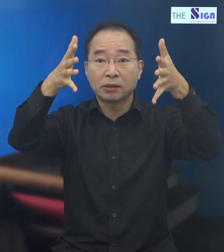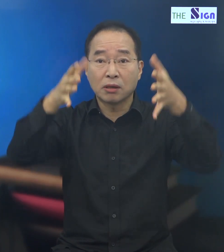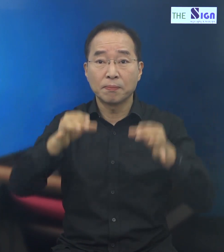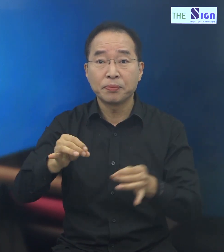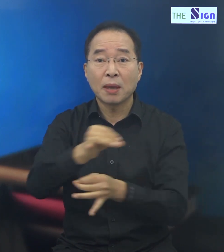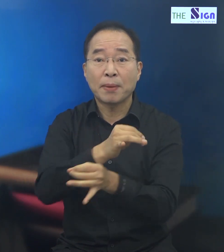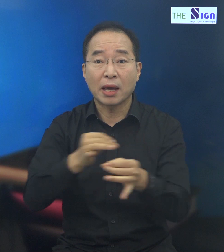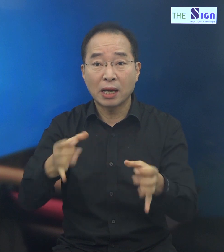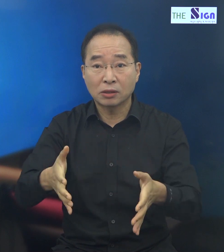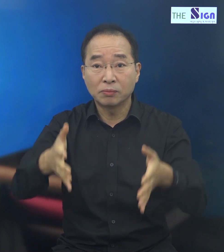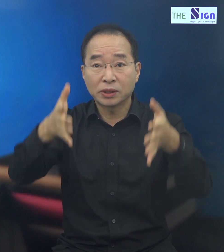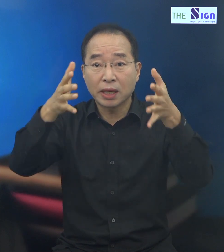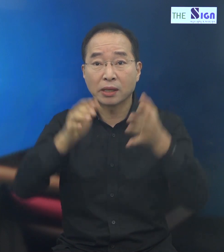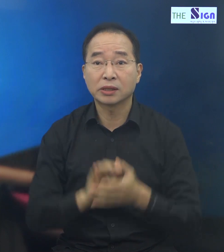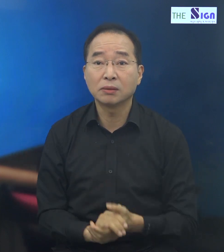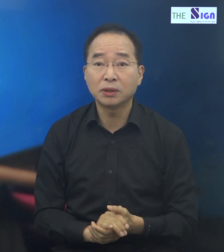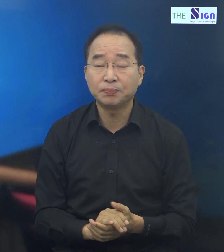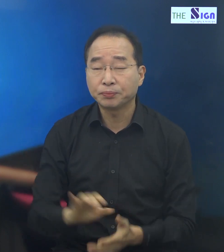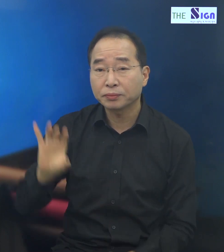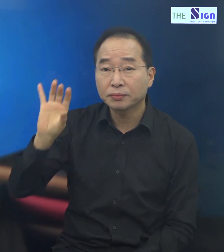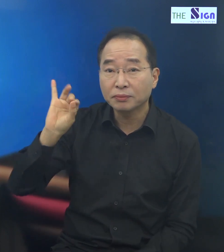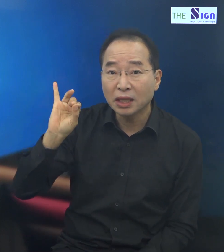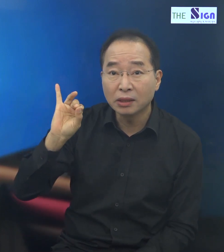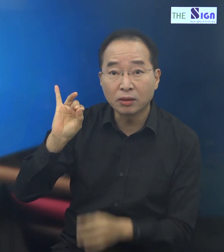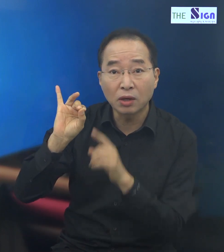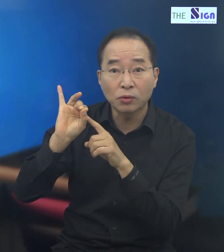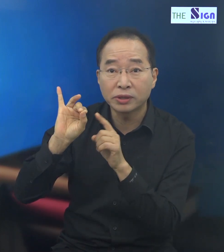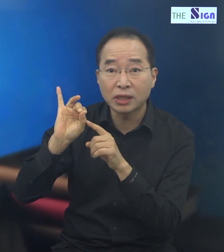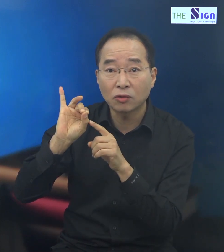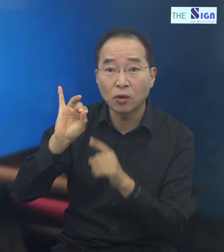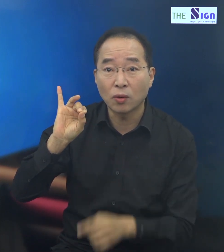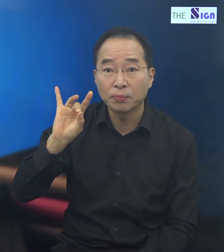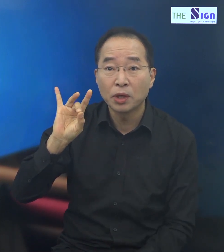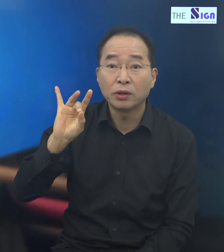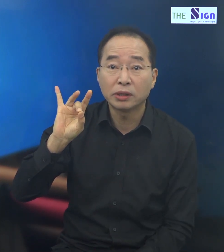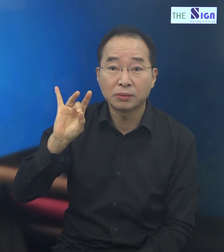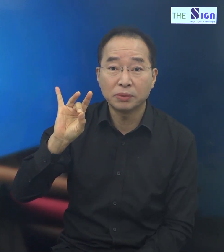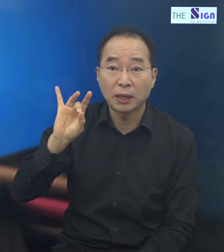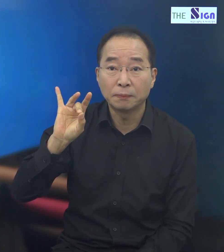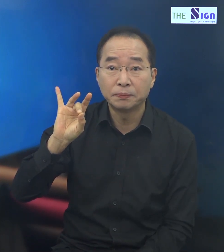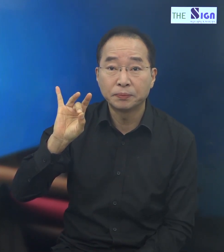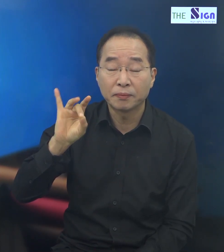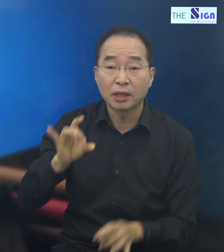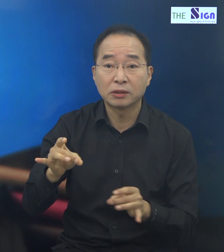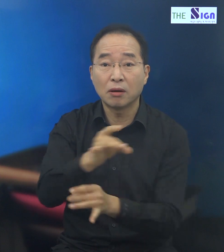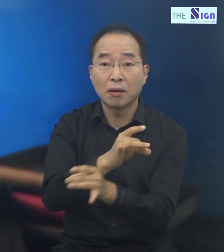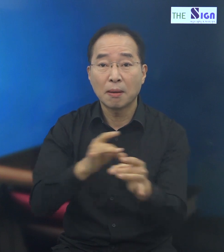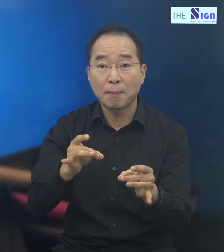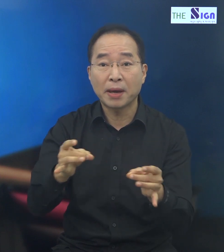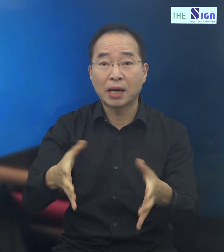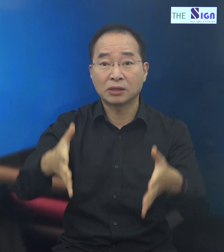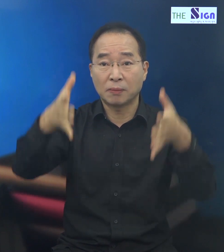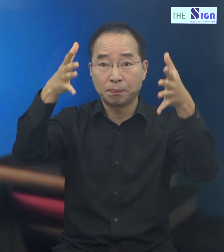해서 백화점 쓰다가 지금은 이렇게 꼭 쓰지 않고 이렇게 씁니다. 그래서 백화점.